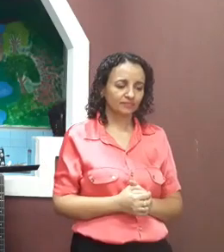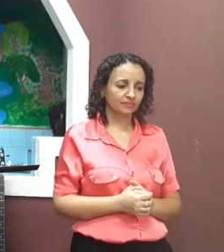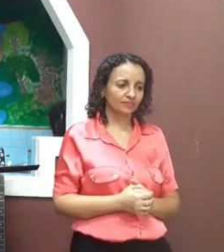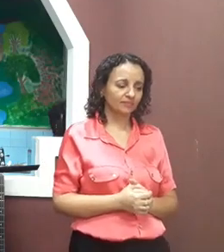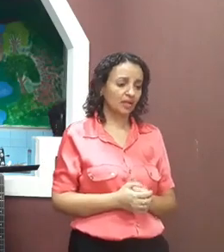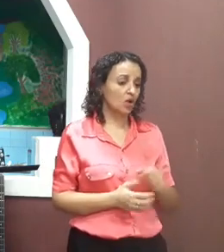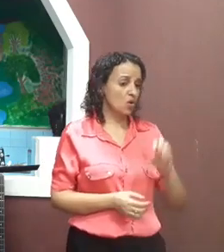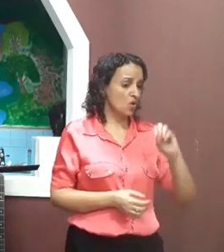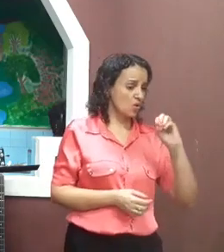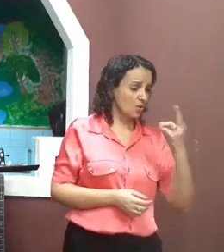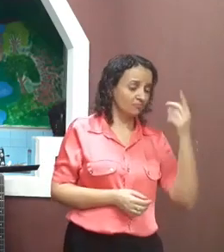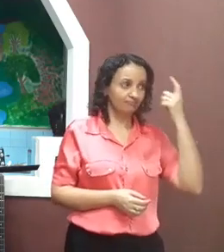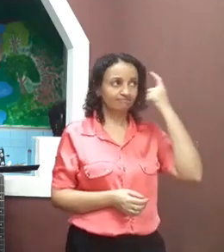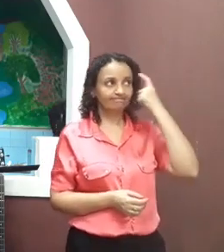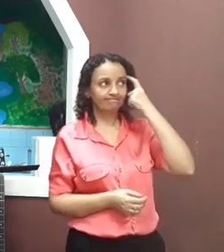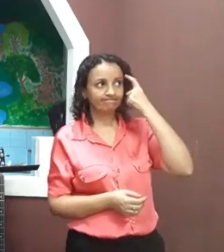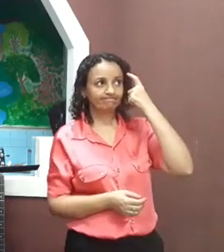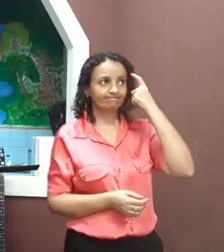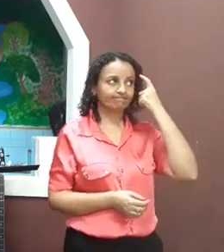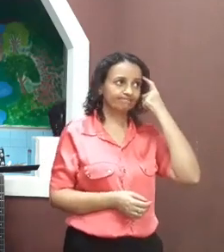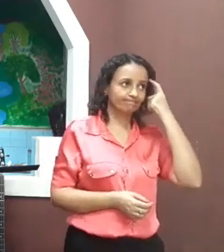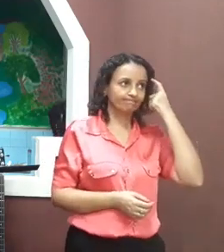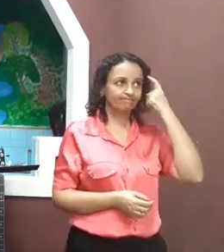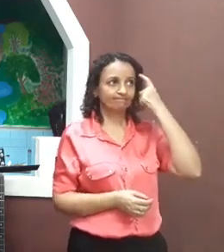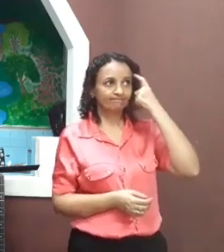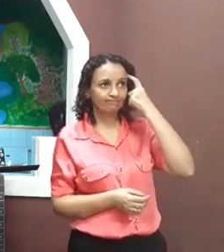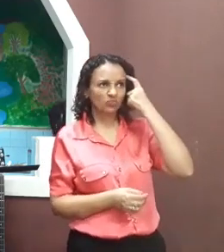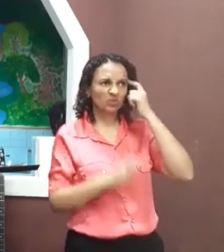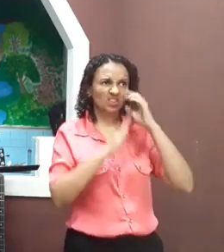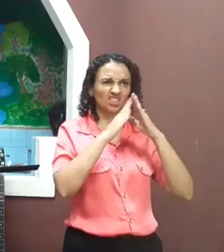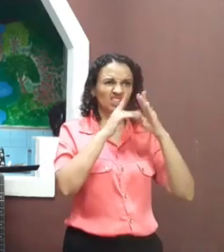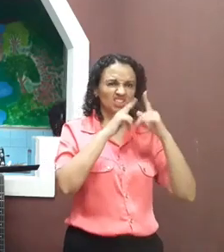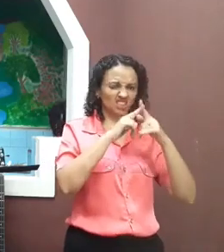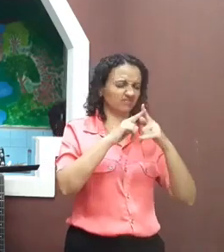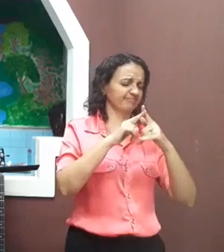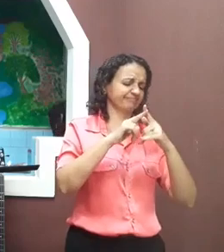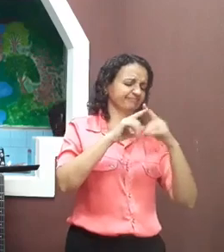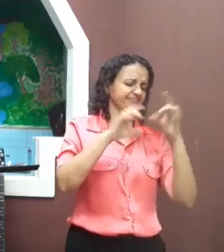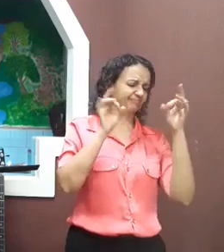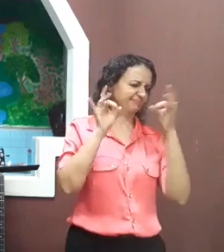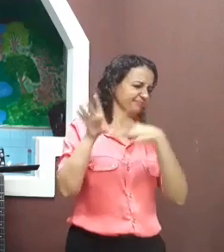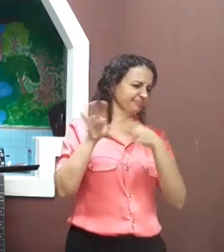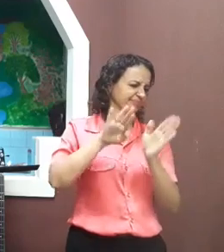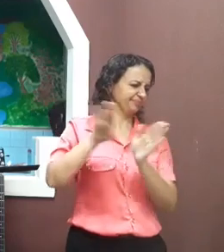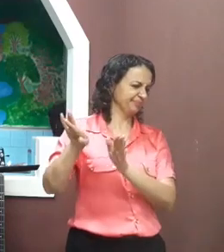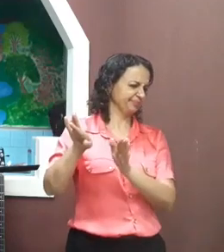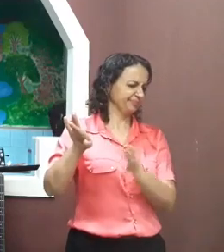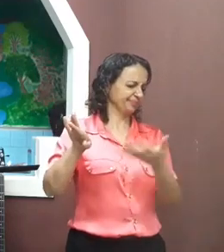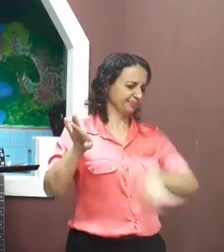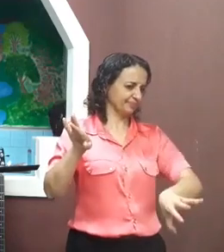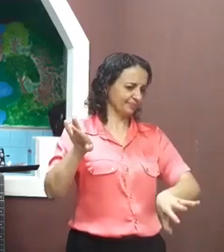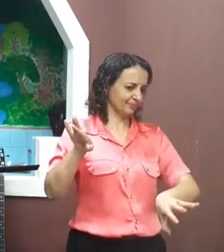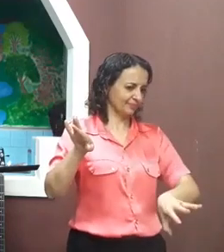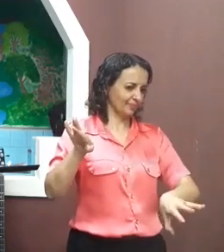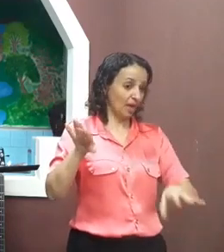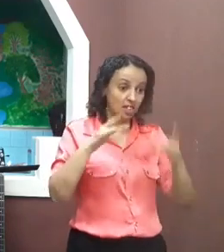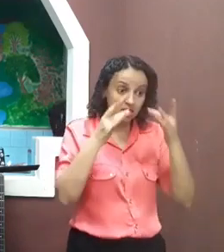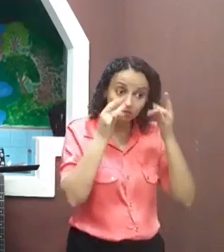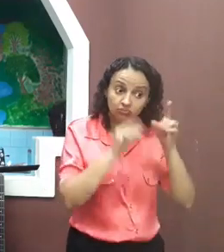ou está pensando em sair debaixo desse guarda-chuva, que é a igreja do Senhor, sai não.